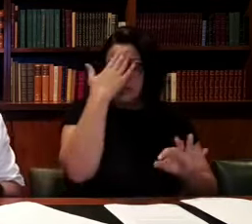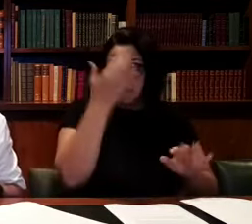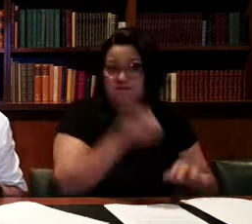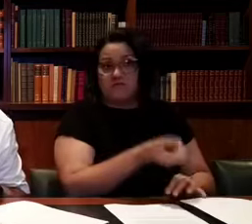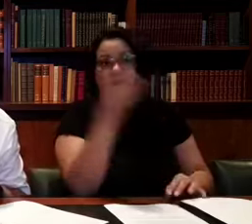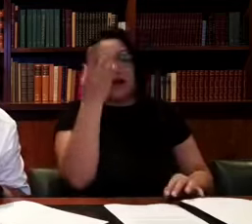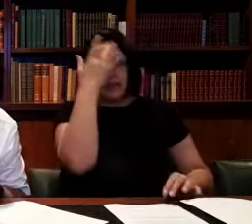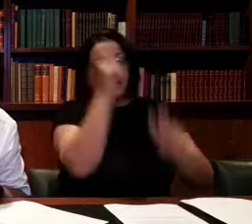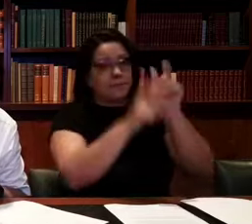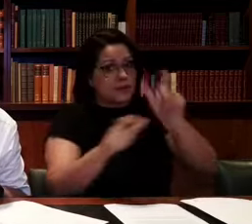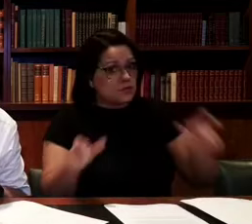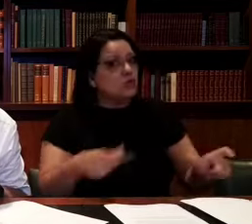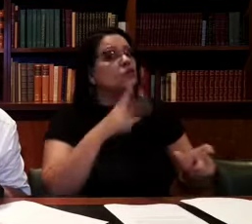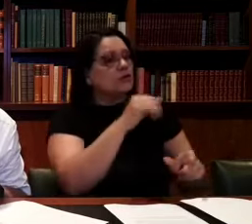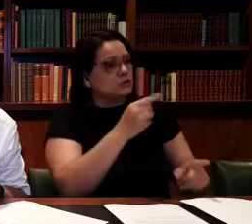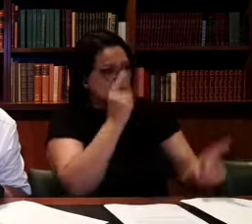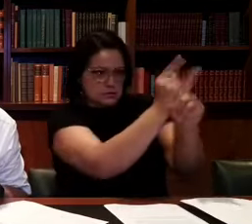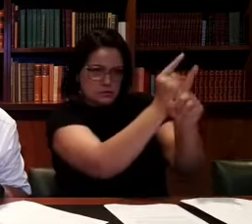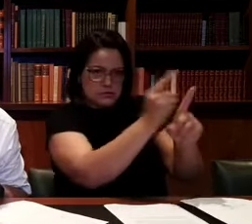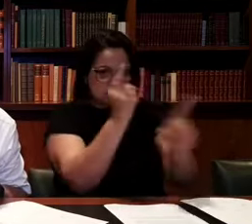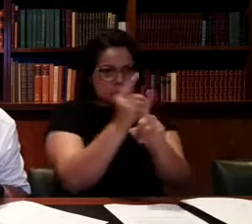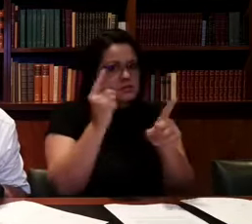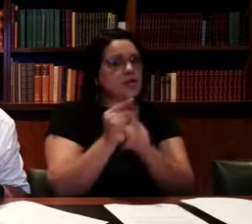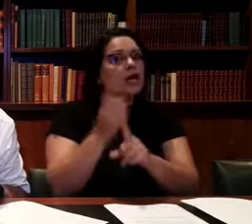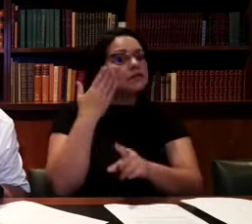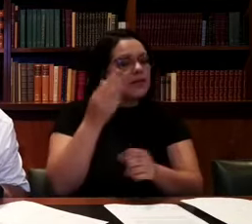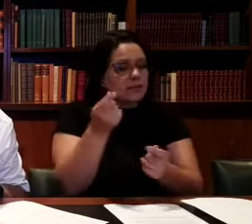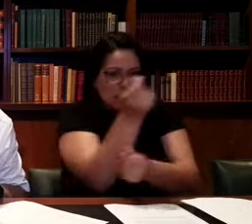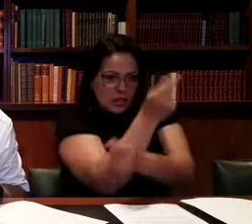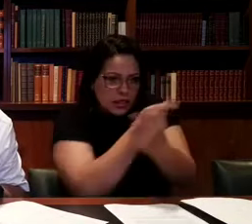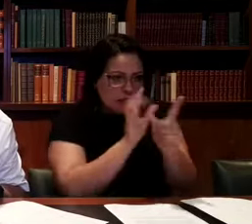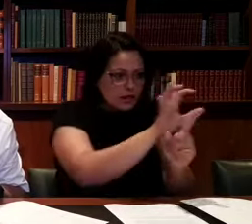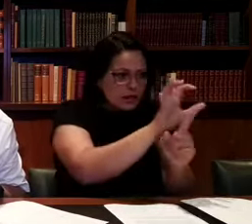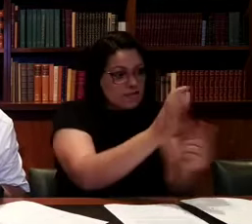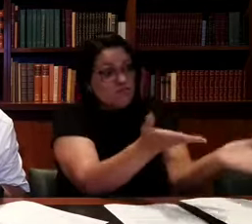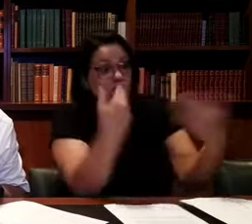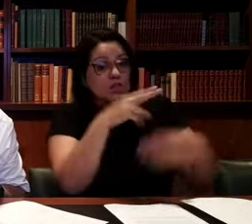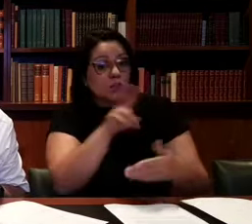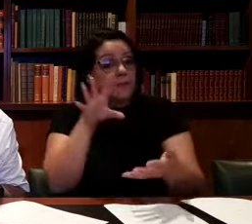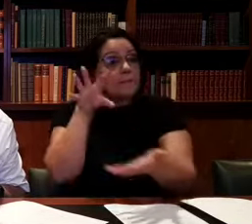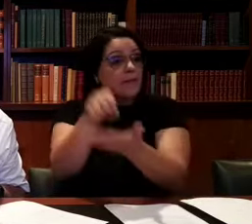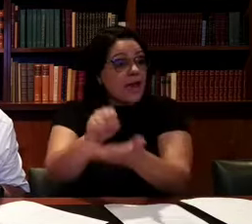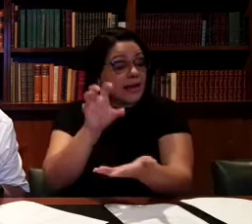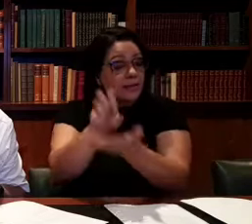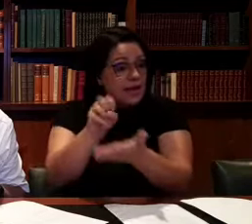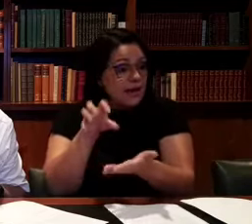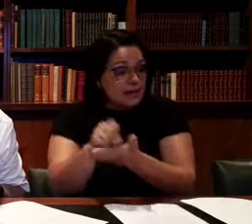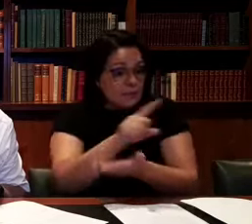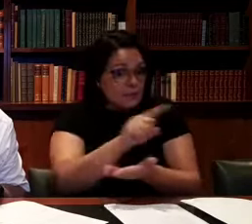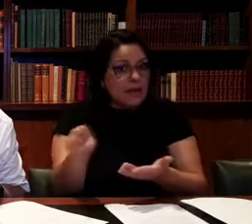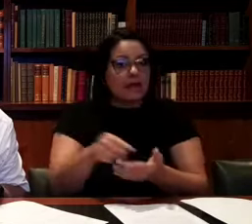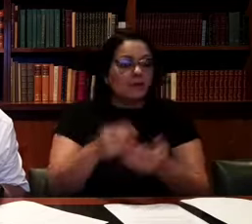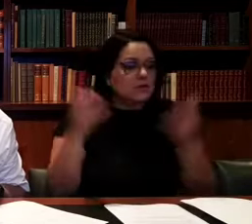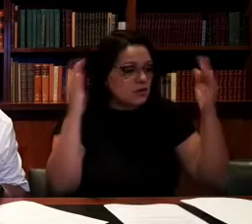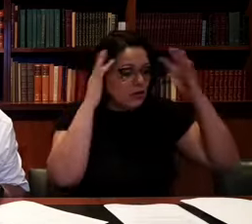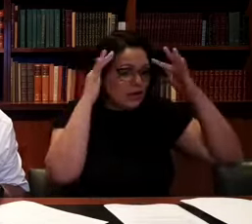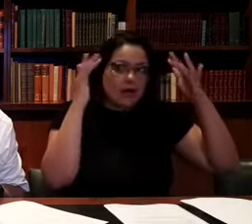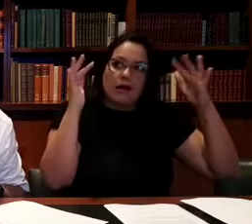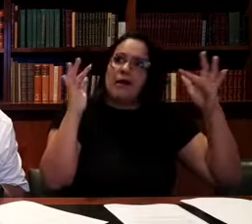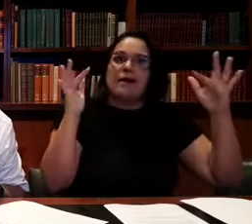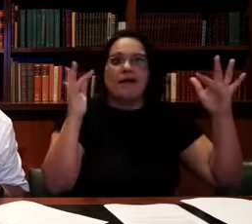muitas pessoas foram cotadas e seduzidos a entrar nesse nesse sistema no passado vender ilusões